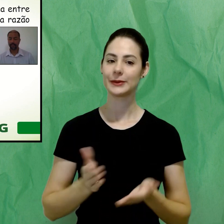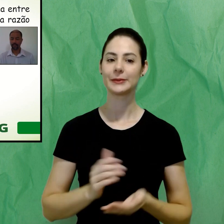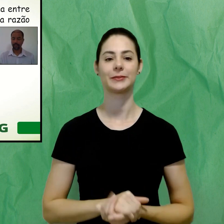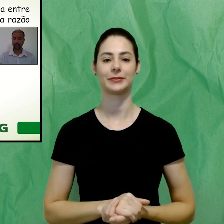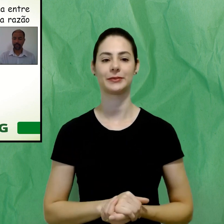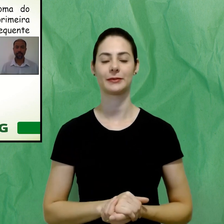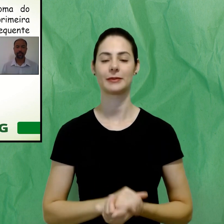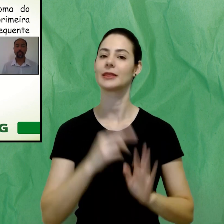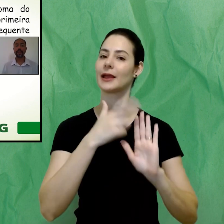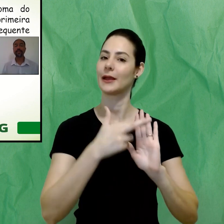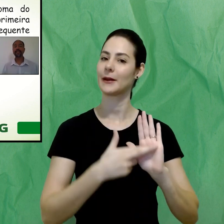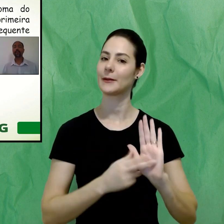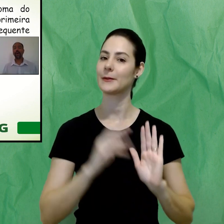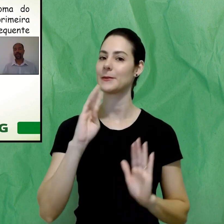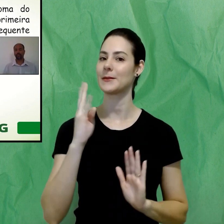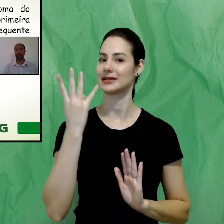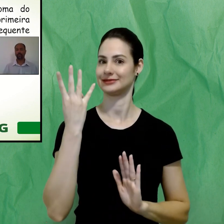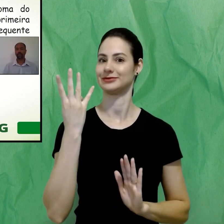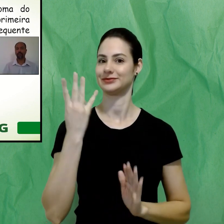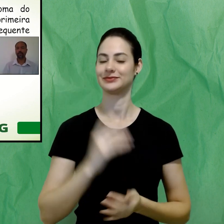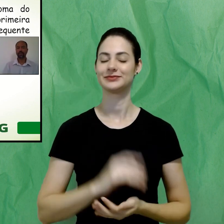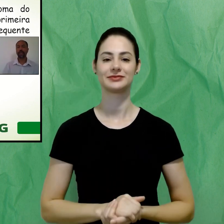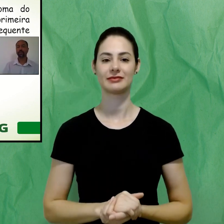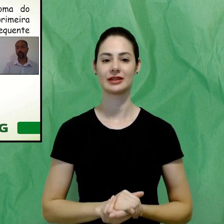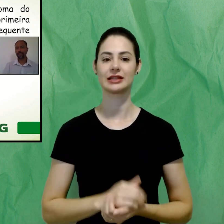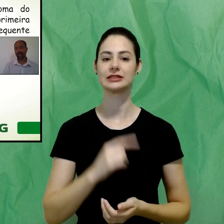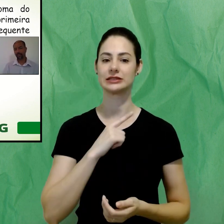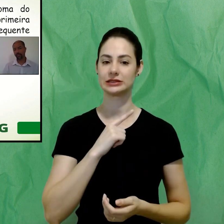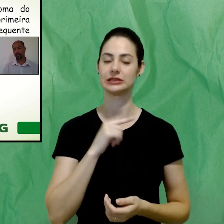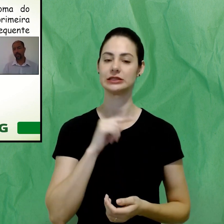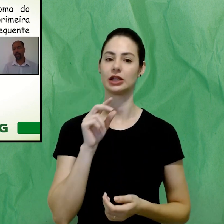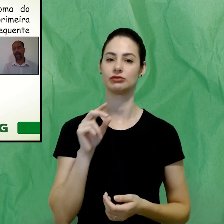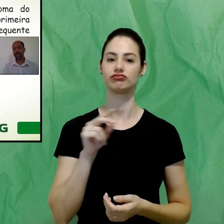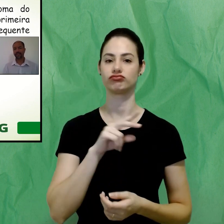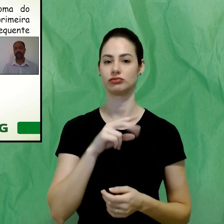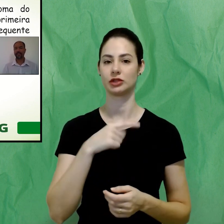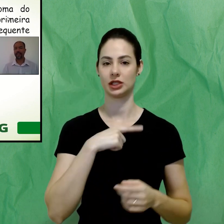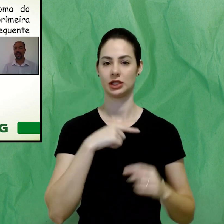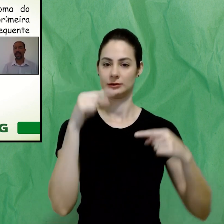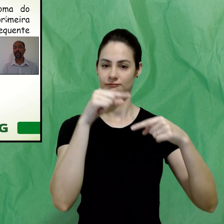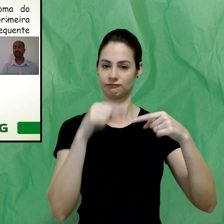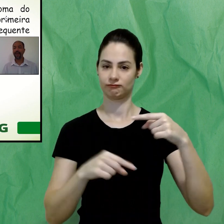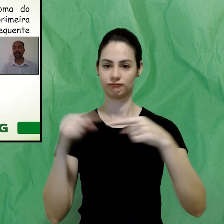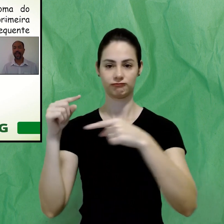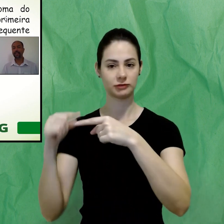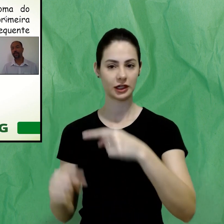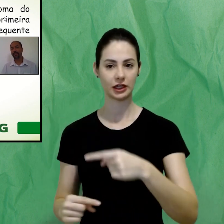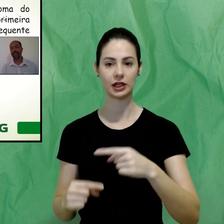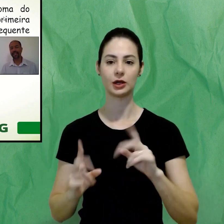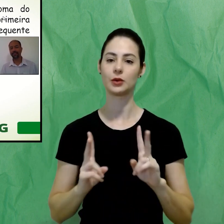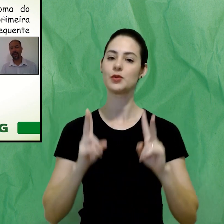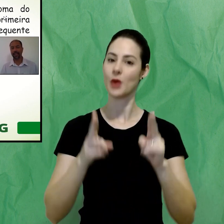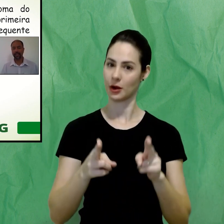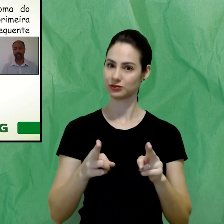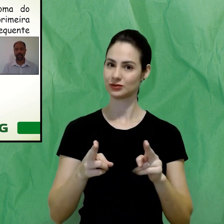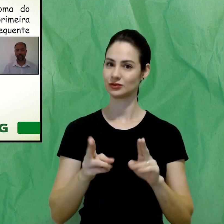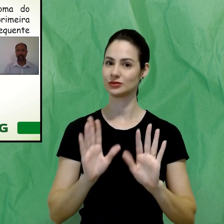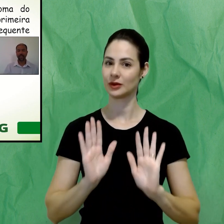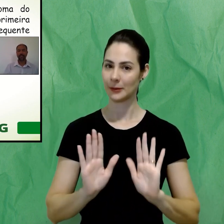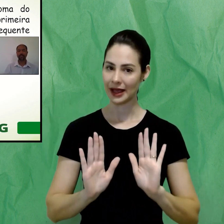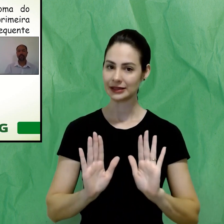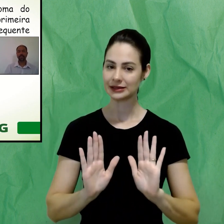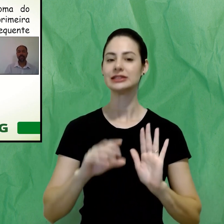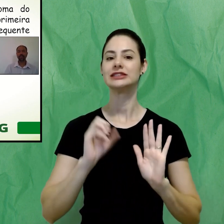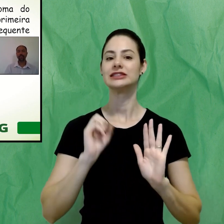Agora, propriedade 4. Tendo duas razões proporcionais, essa propriedade fala